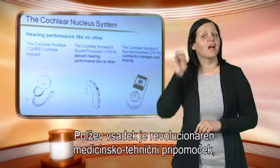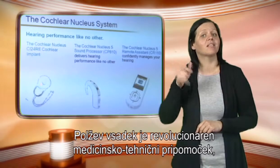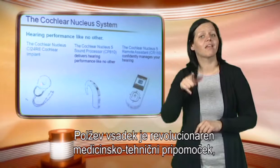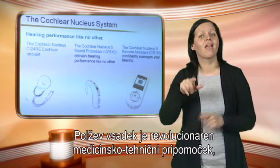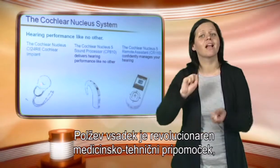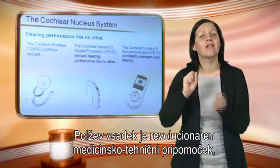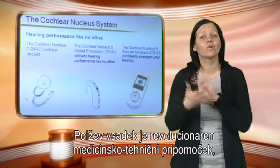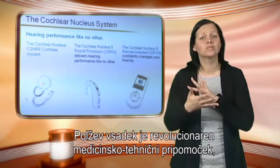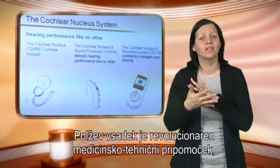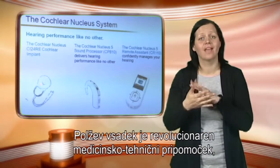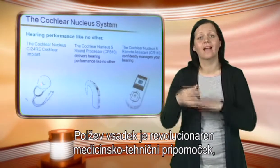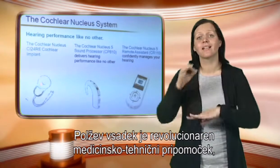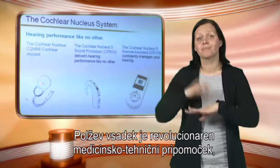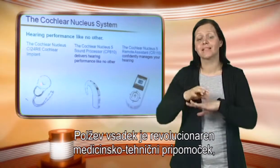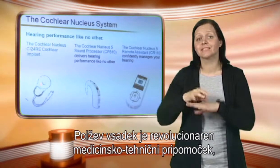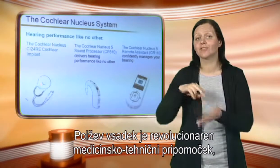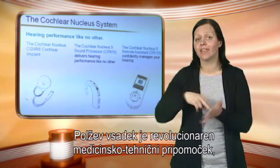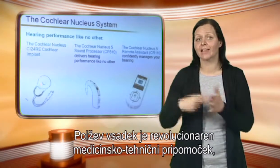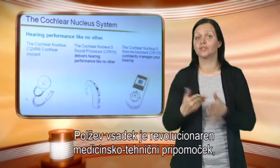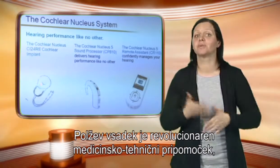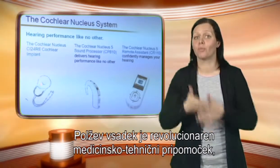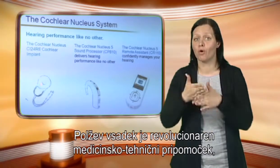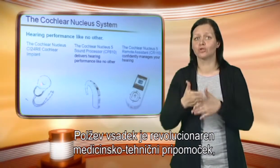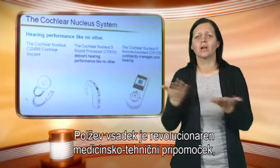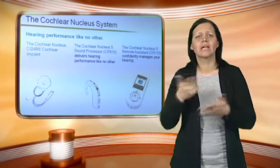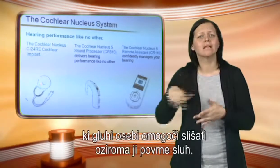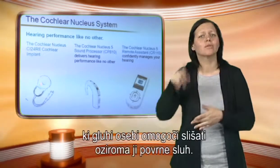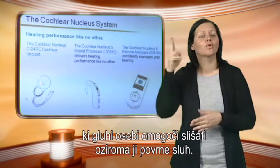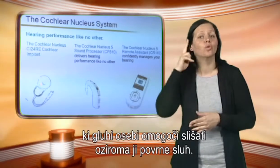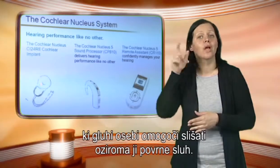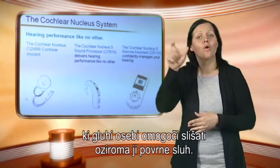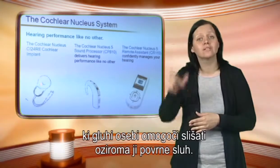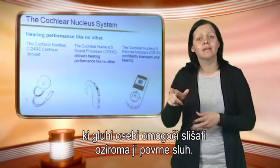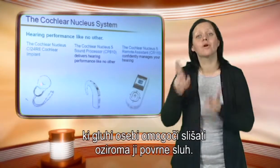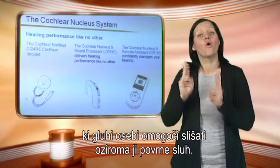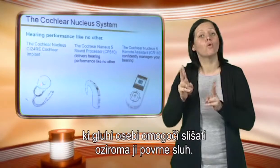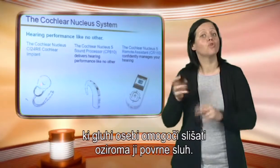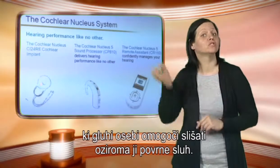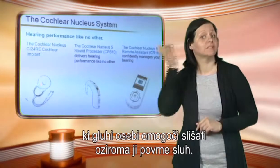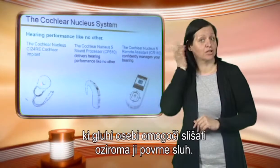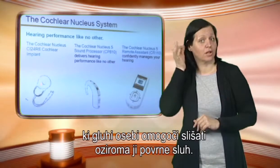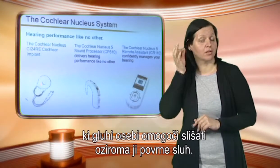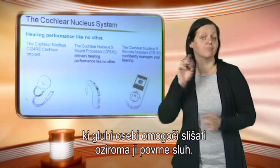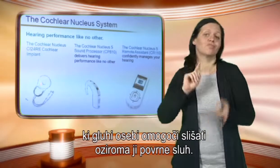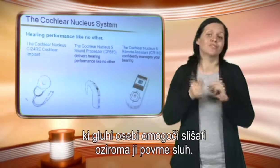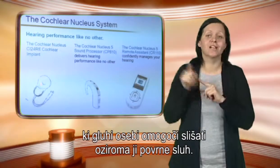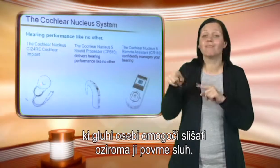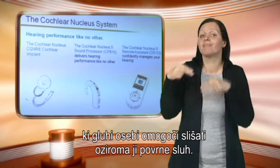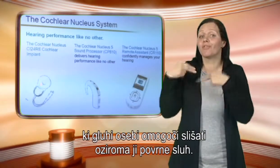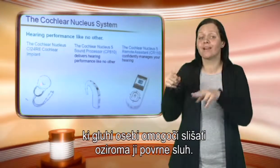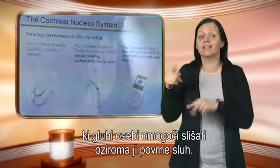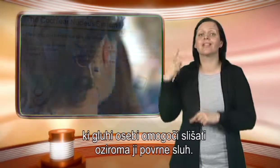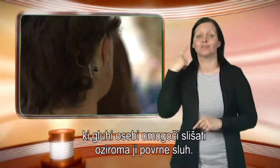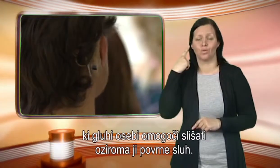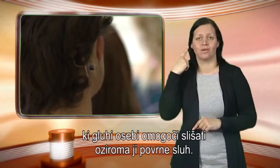Polžev vsadek je revolucionaren medicinsko-tehnični pripomoček, ki gluhi osebi omogoči slišati oziroma ji povrne